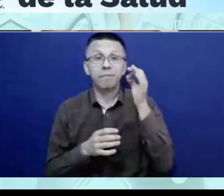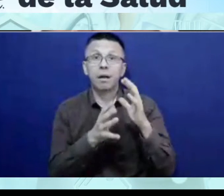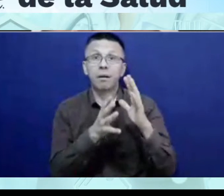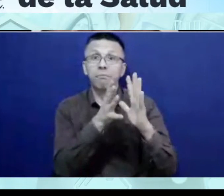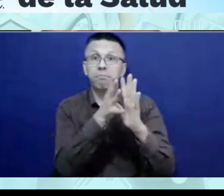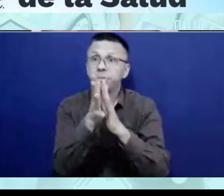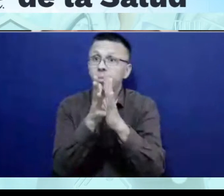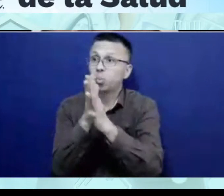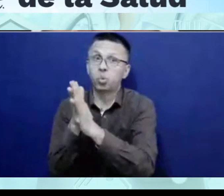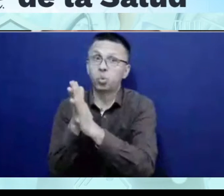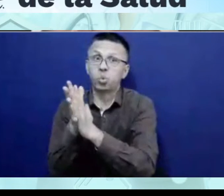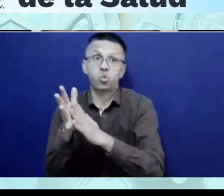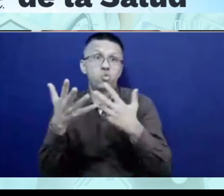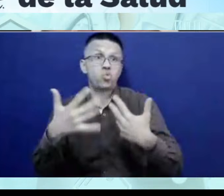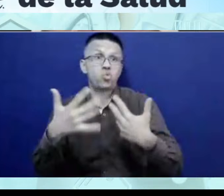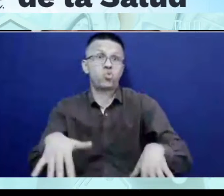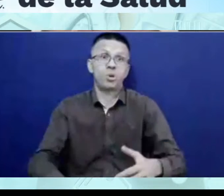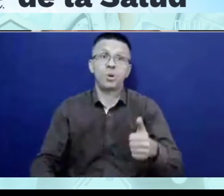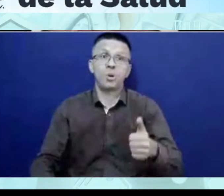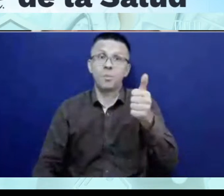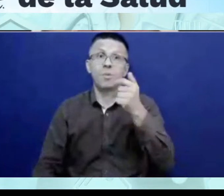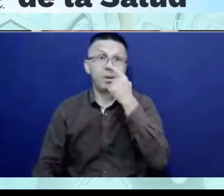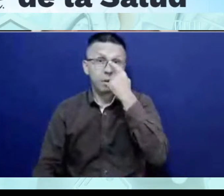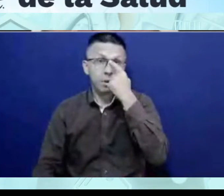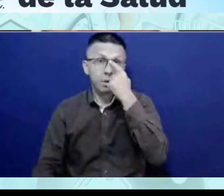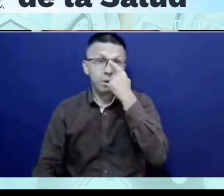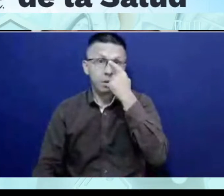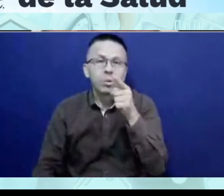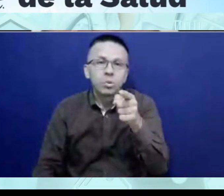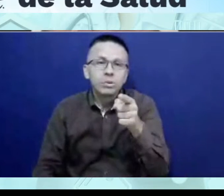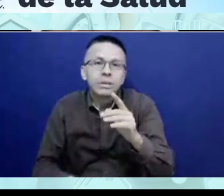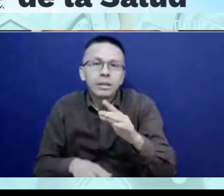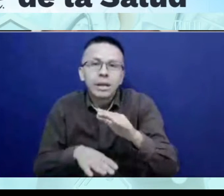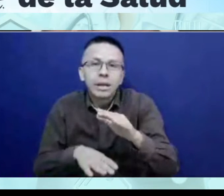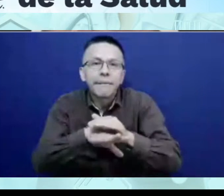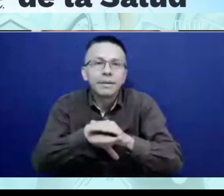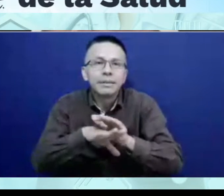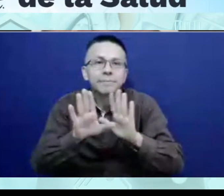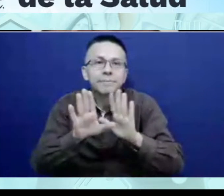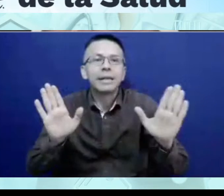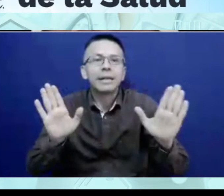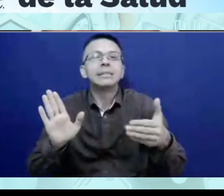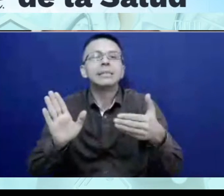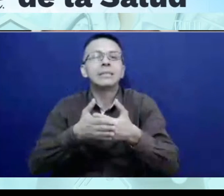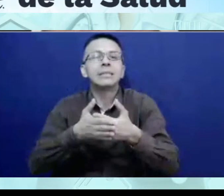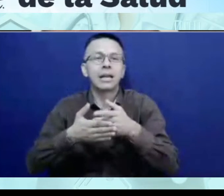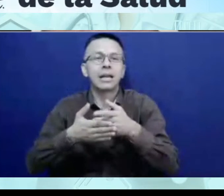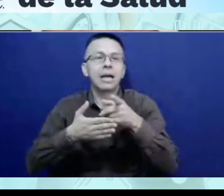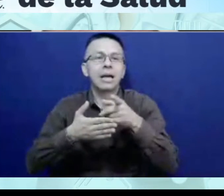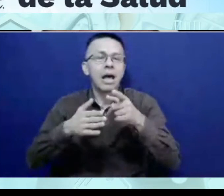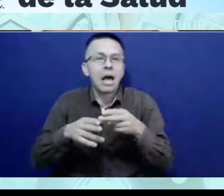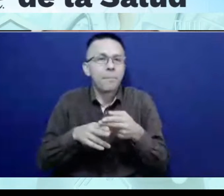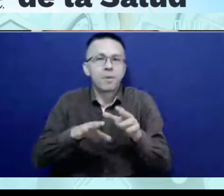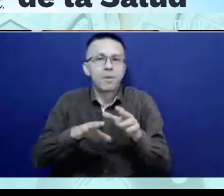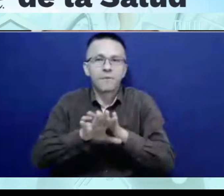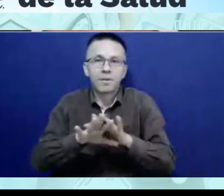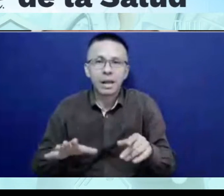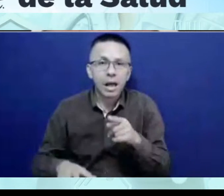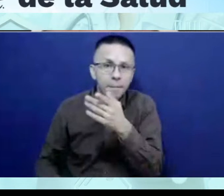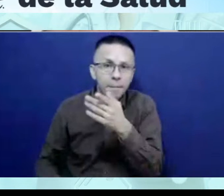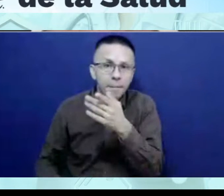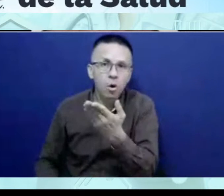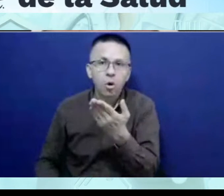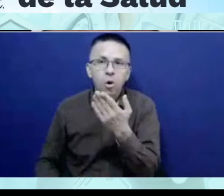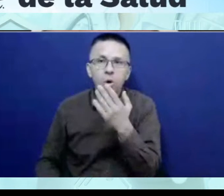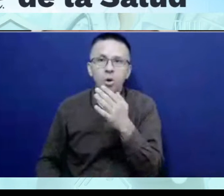estamos teniendo. Y pues lo dejo a usted para que haga el cierre. Ya estamos finalizando. Tenemos aquí al doctor Juan, al doctor